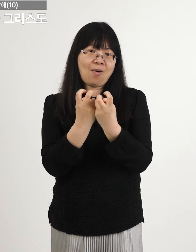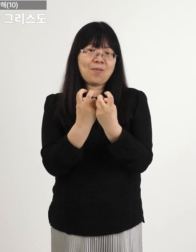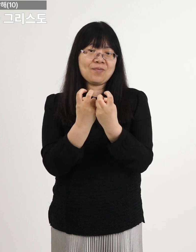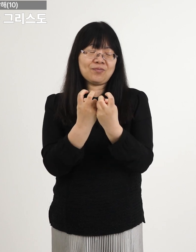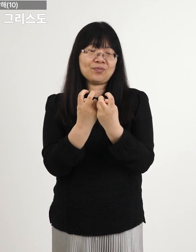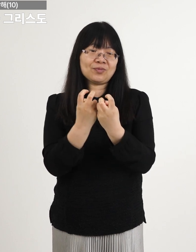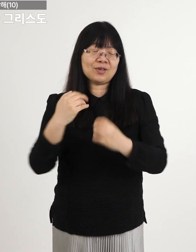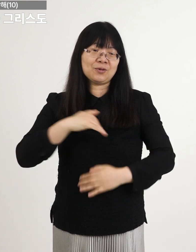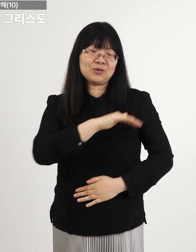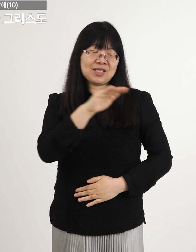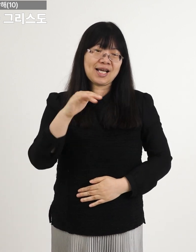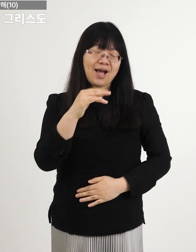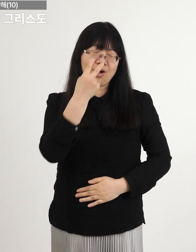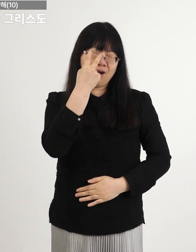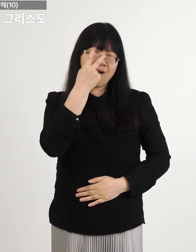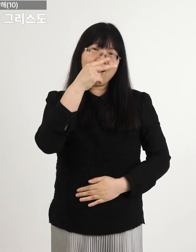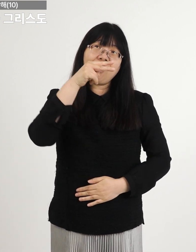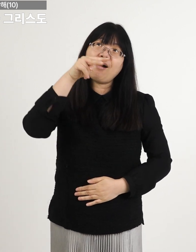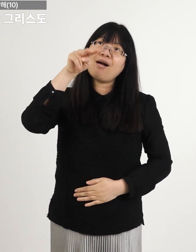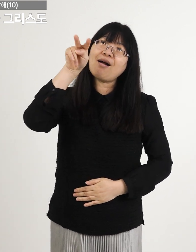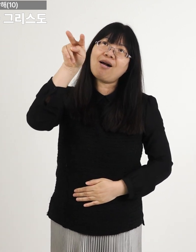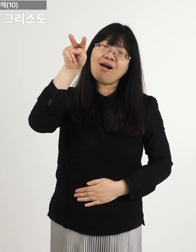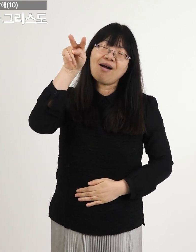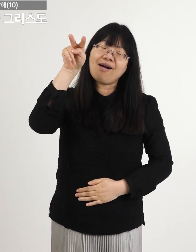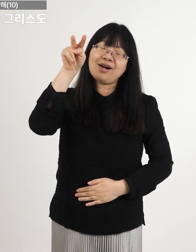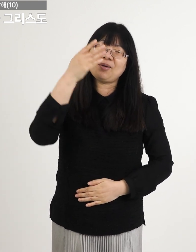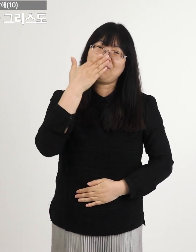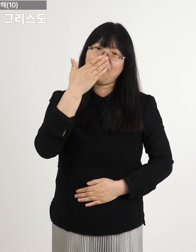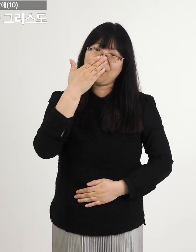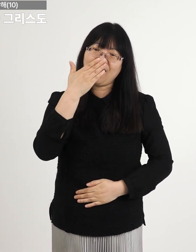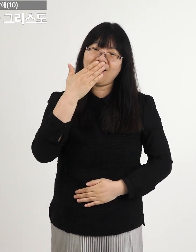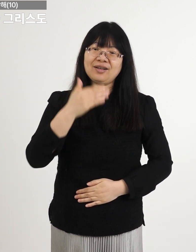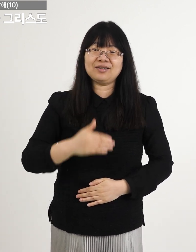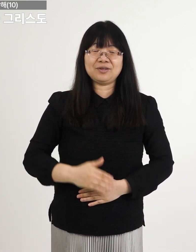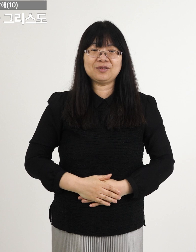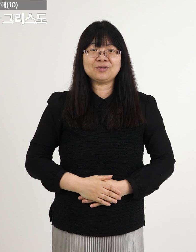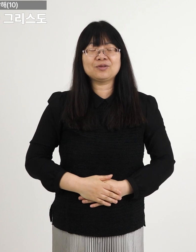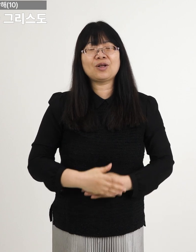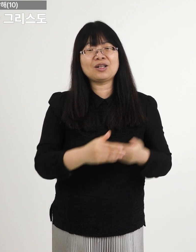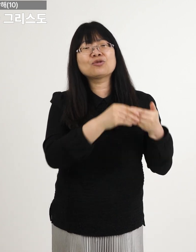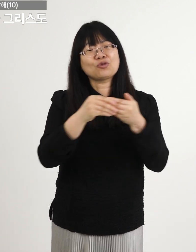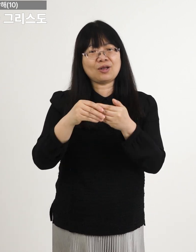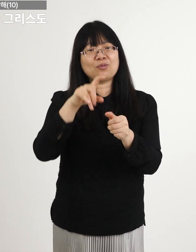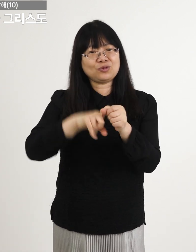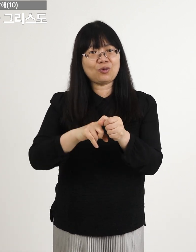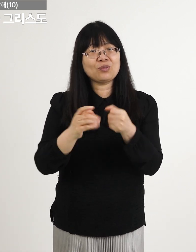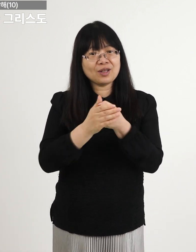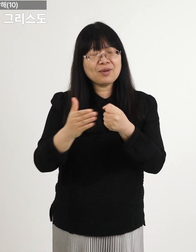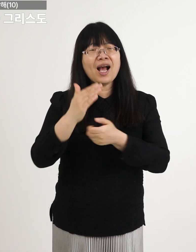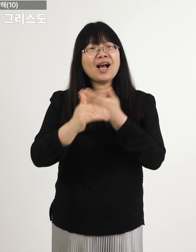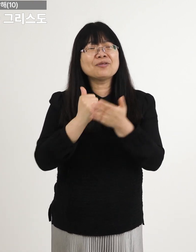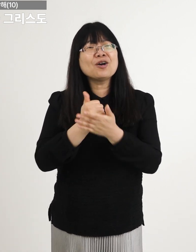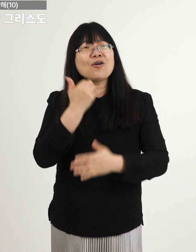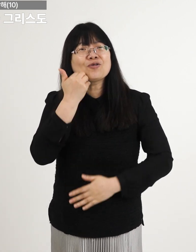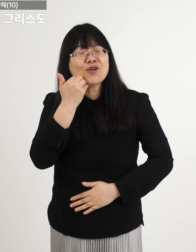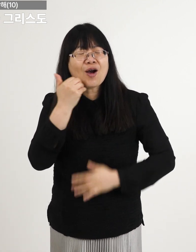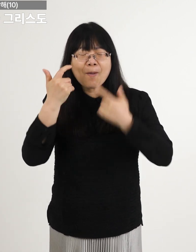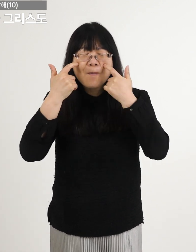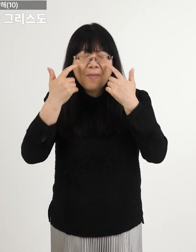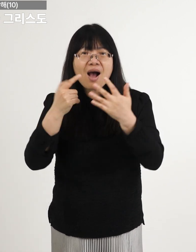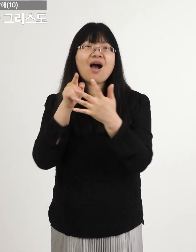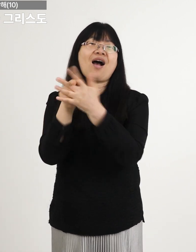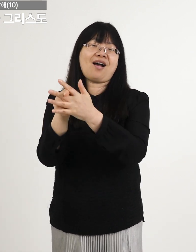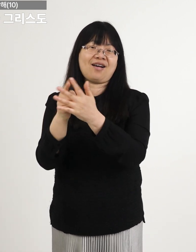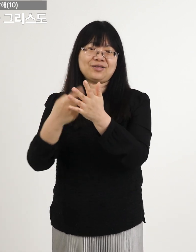거기까지 우리의 시선을 들게 하시고 하나님이 도대체 어떤 분인가를 알게